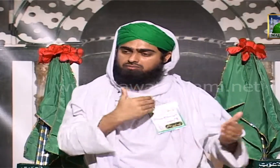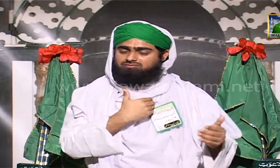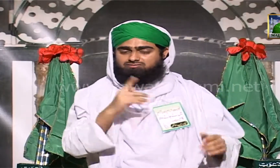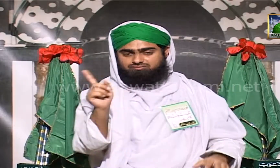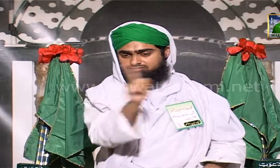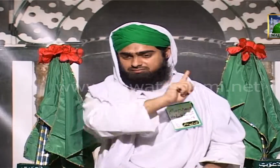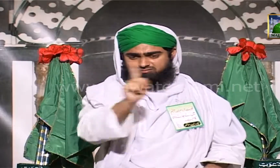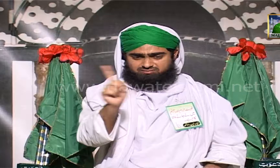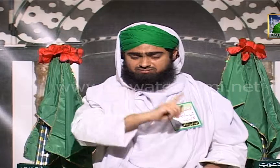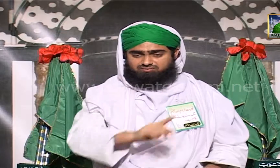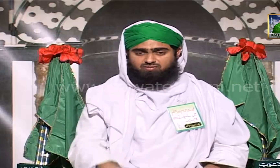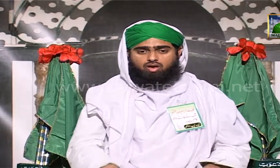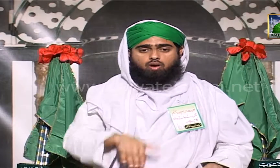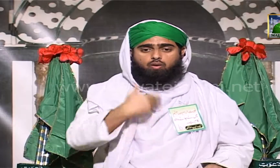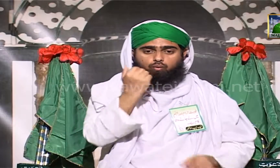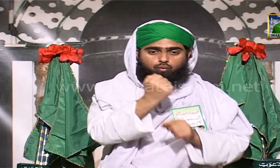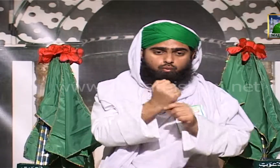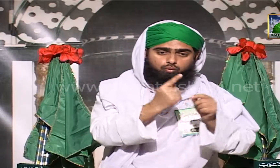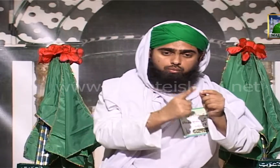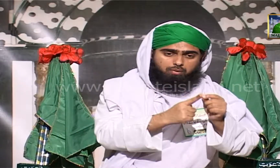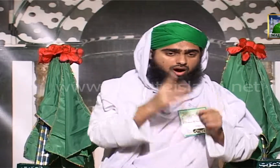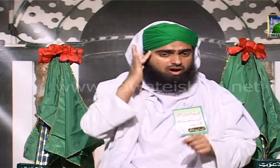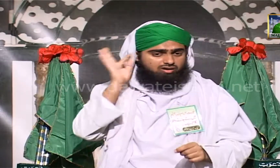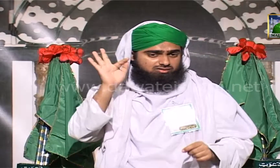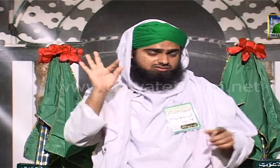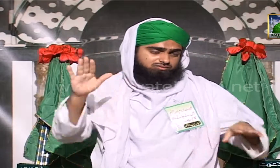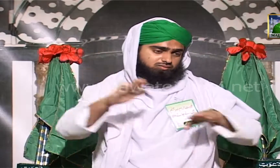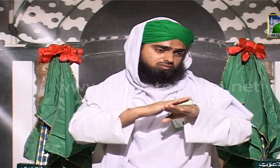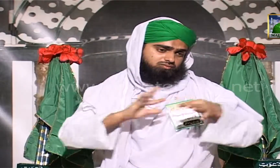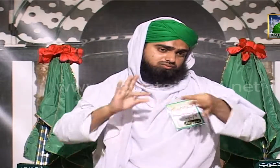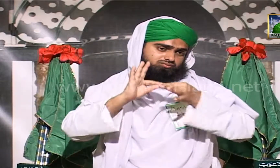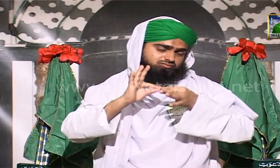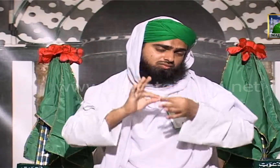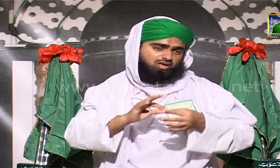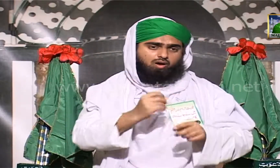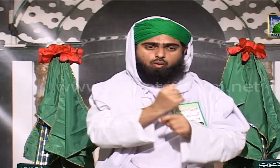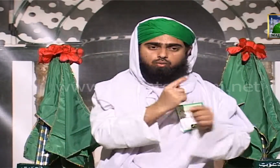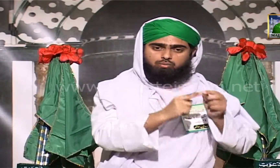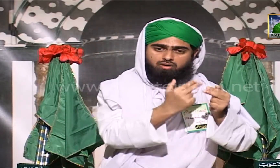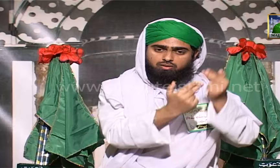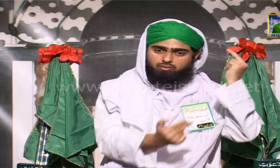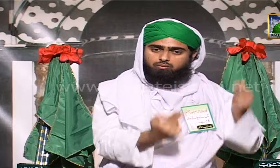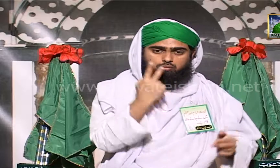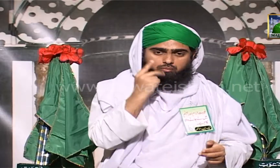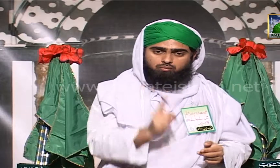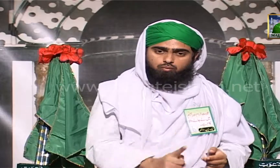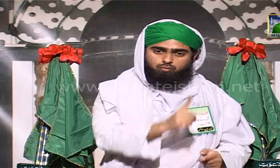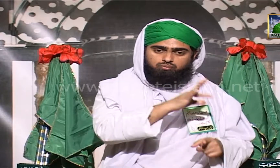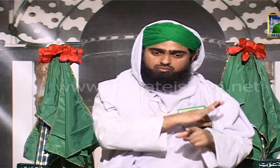چاہیے. اور غوث پاک کی عقیدت اور محبت کا تقاضا بھی یہی ہے کہ غوث پاک نے جب ساری راتیں نفل ادا کیے تو ہم کم از